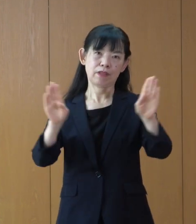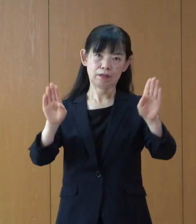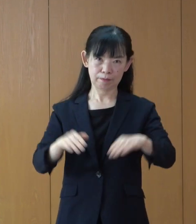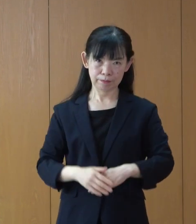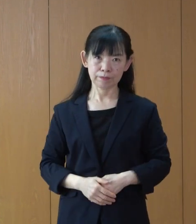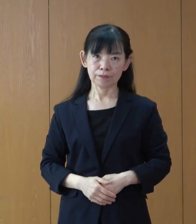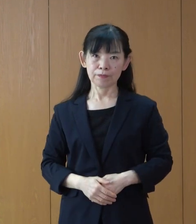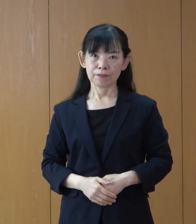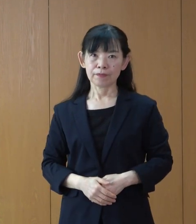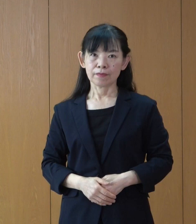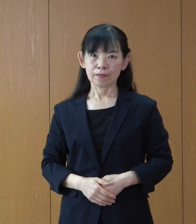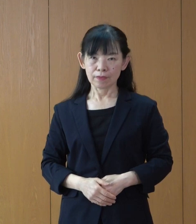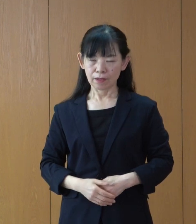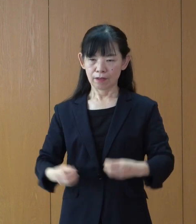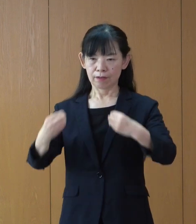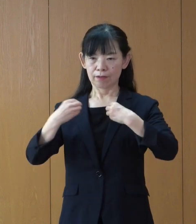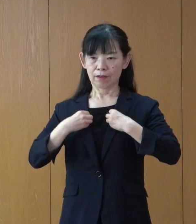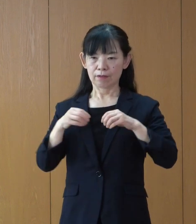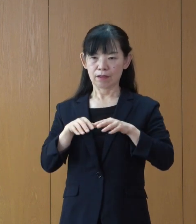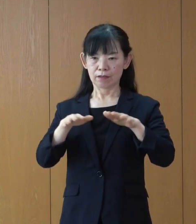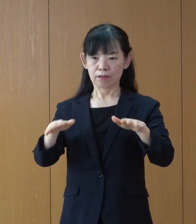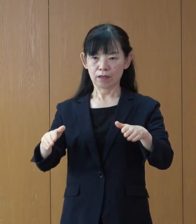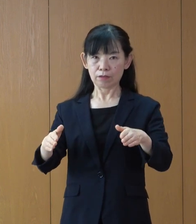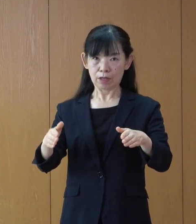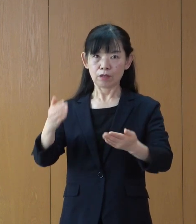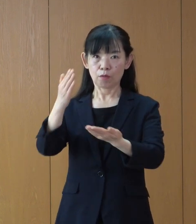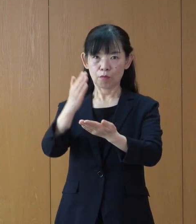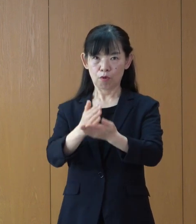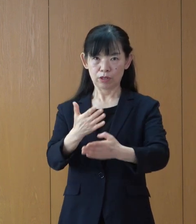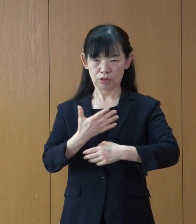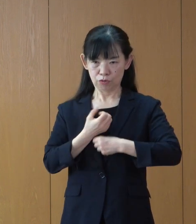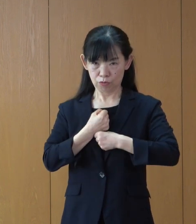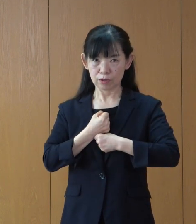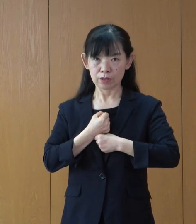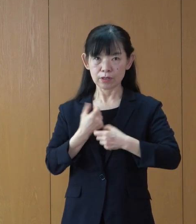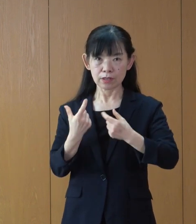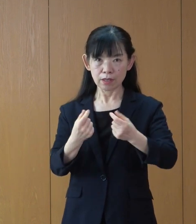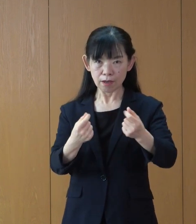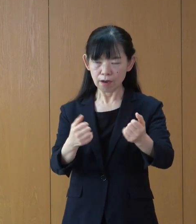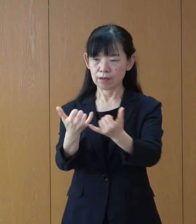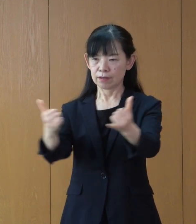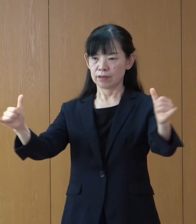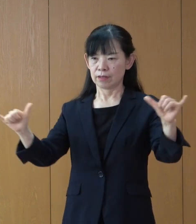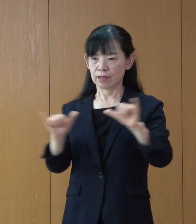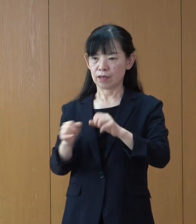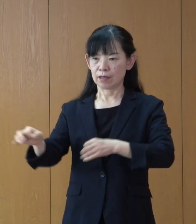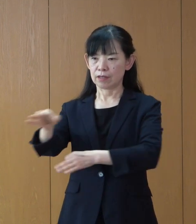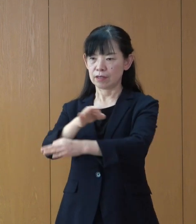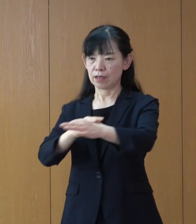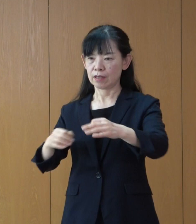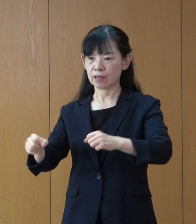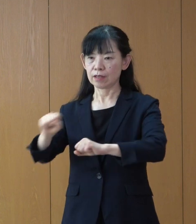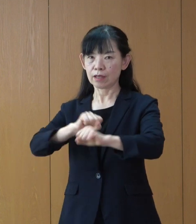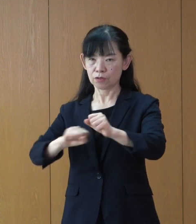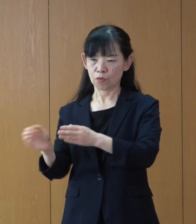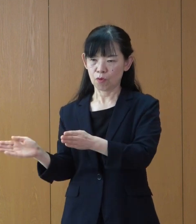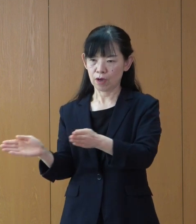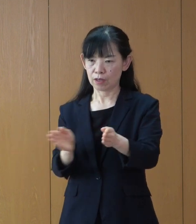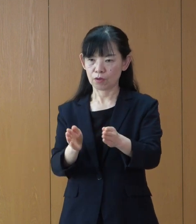して感染拡大防止を基本としつつ経済社会活動にも配慮する